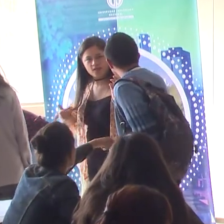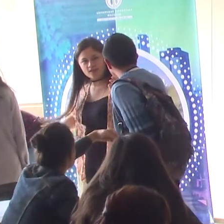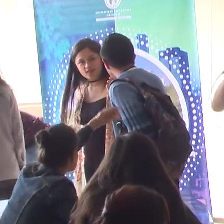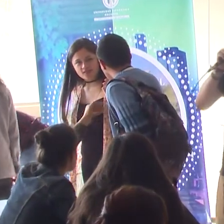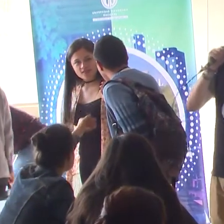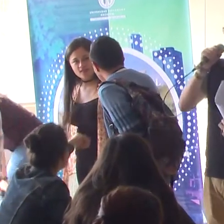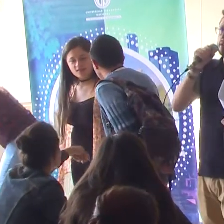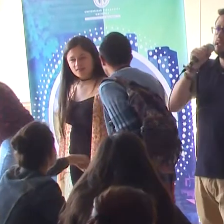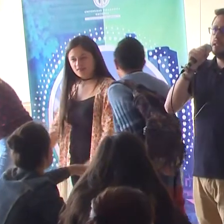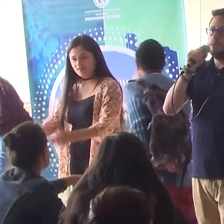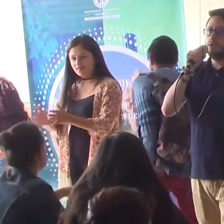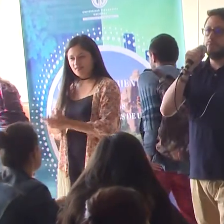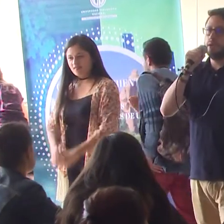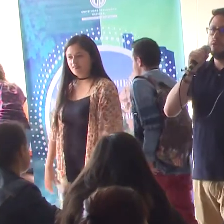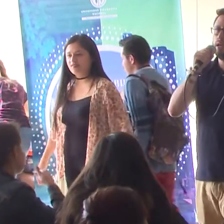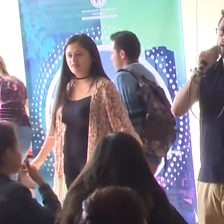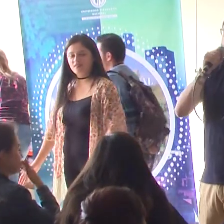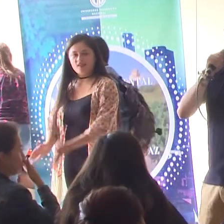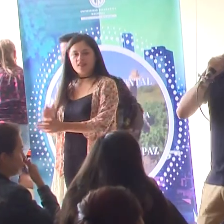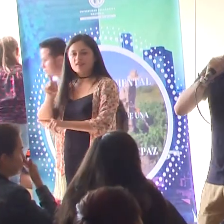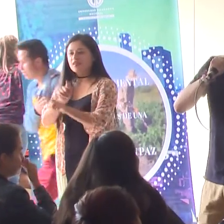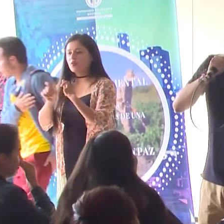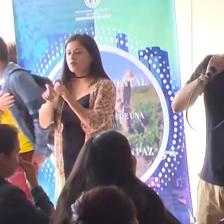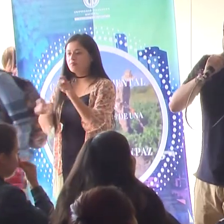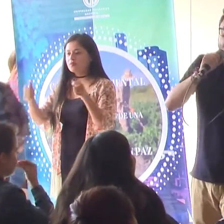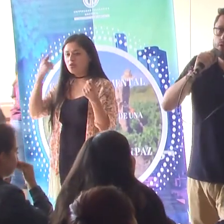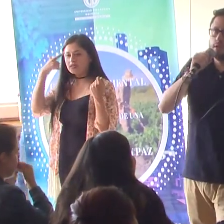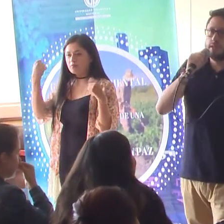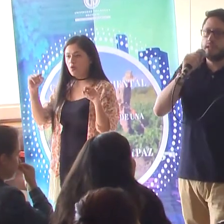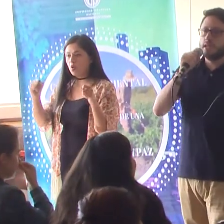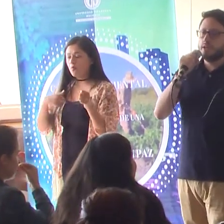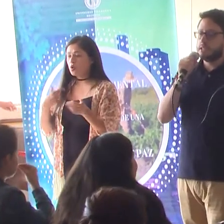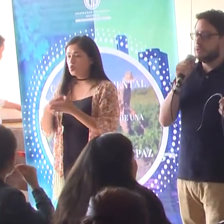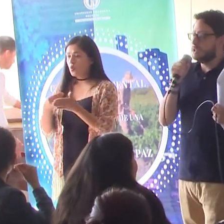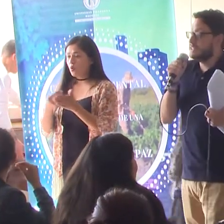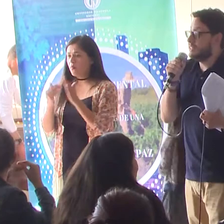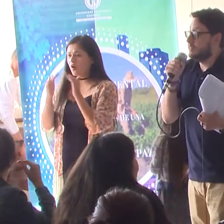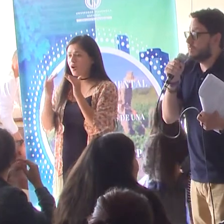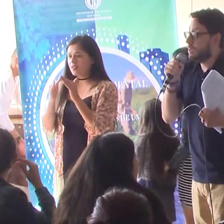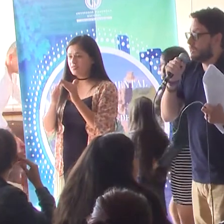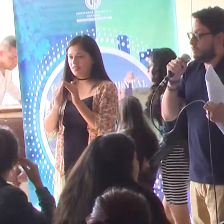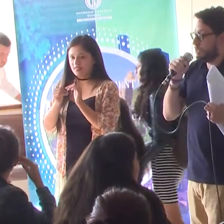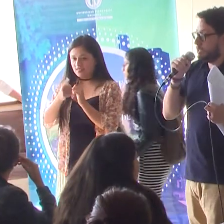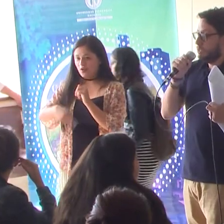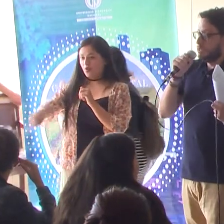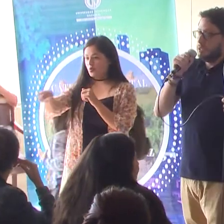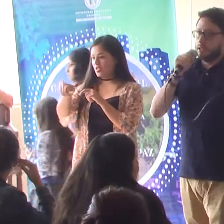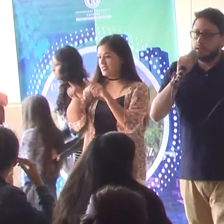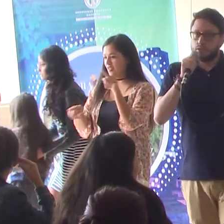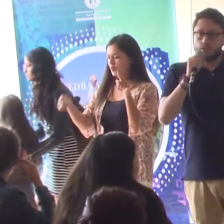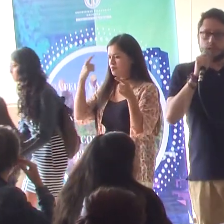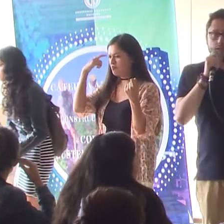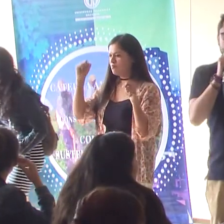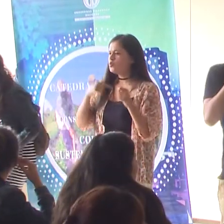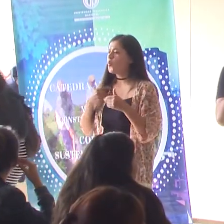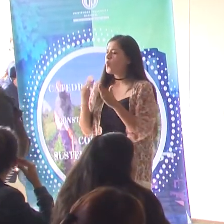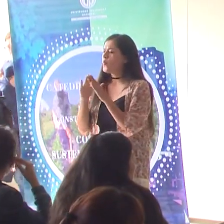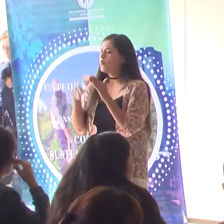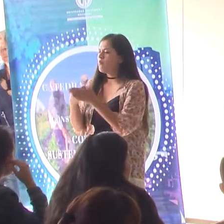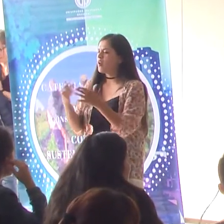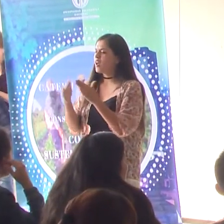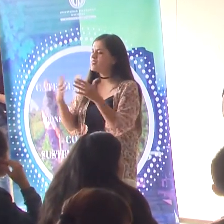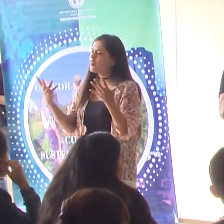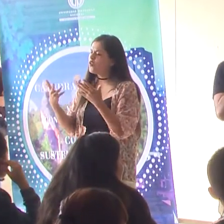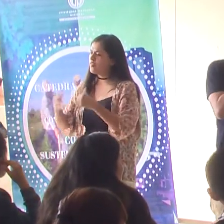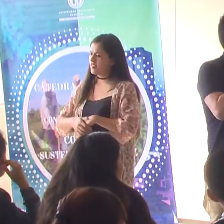estada de empieza como preocuparse que no ha comprado casa y mejor dicho donde meter la cabeza y dónde sentar cabeza entonces resulta que